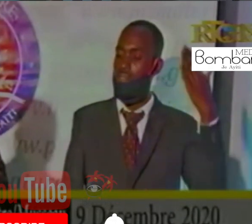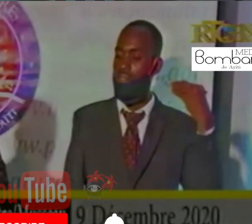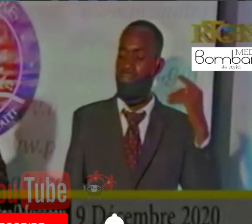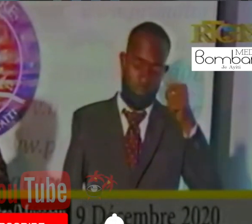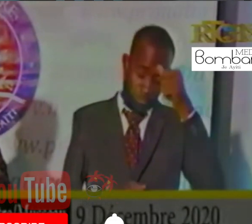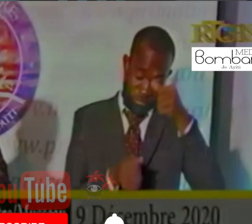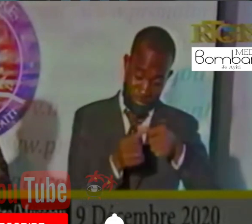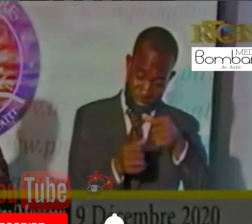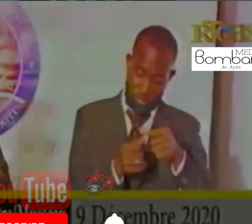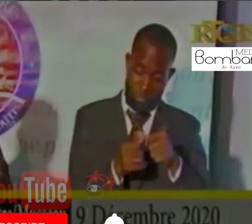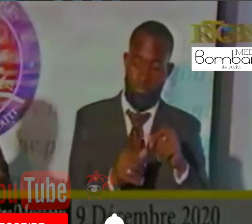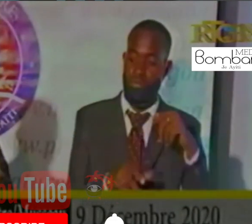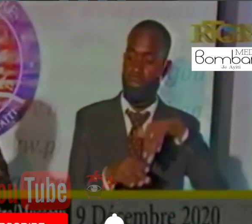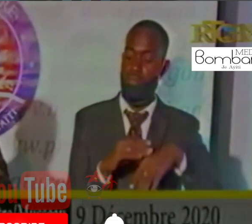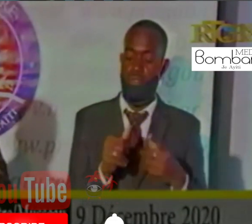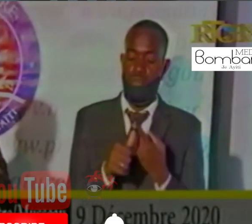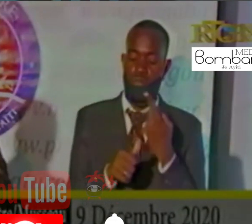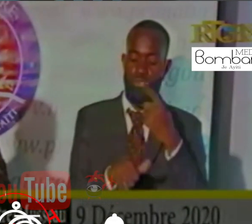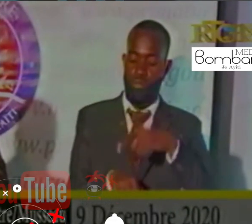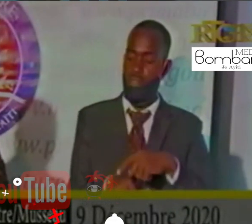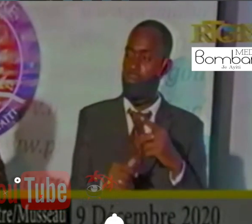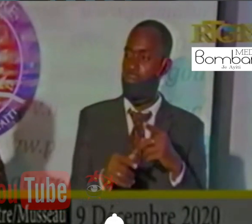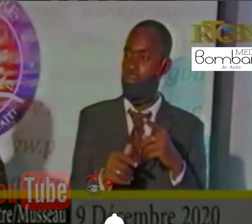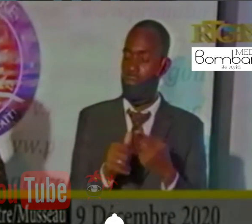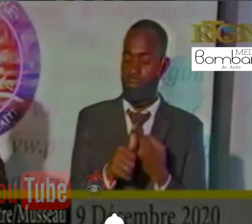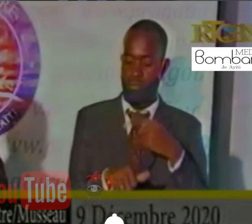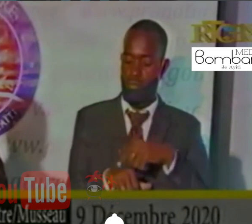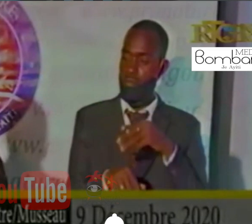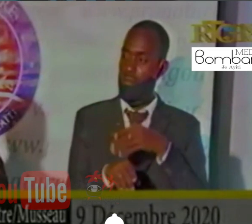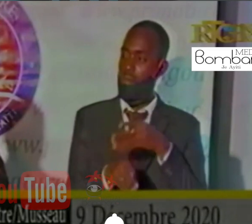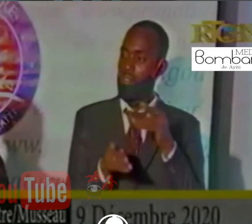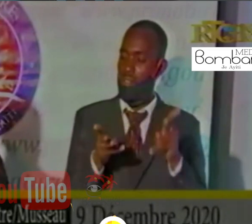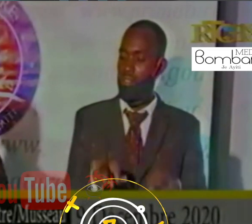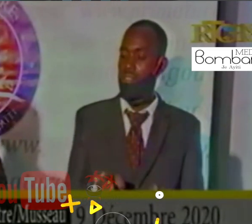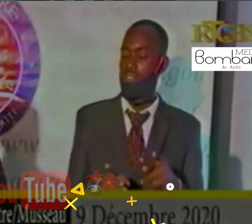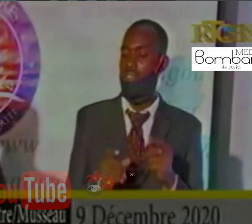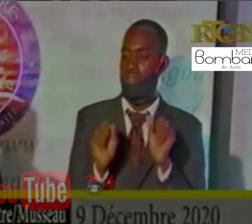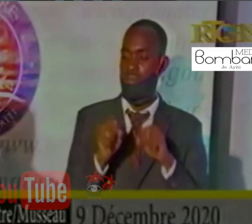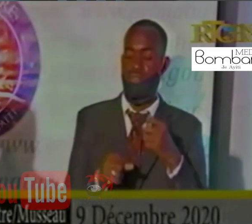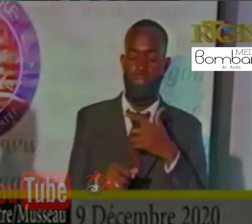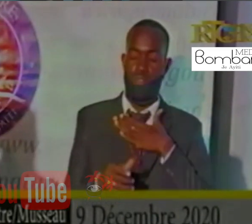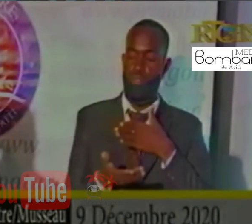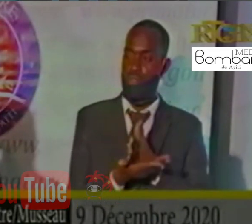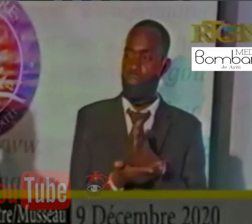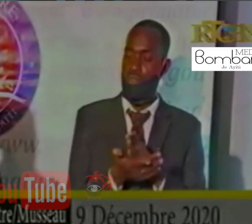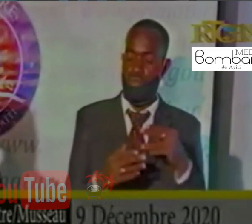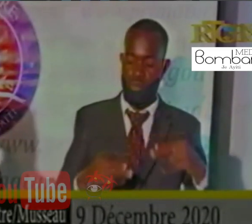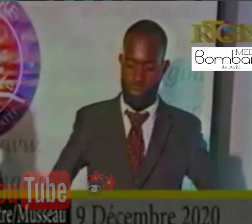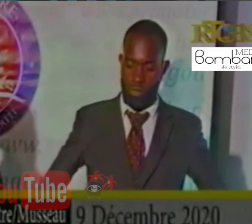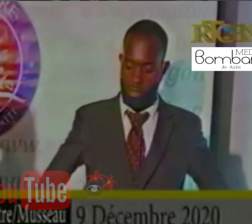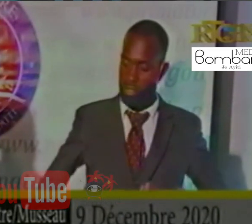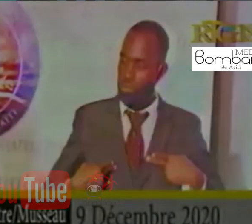je rappelais lors de mon investiture en tant que ministre délégué pour les droits humains, combien la question des droits humains est un résultat